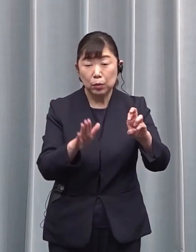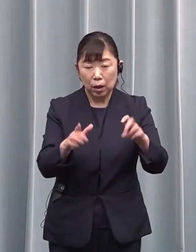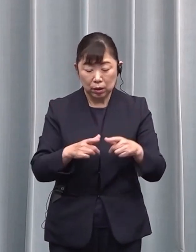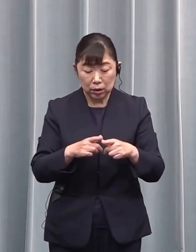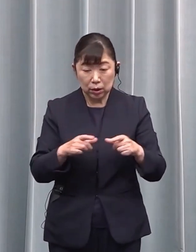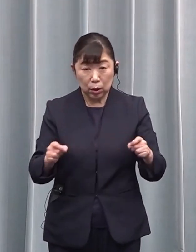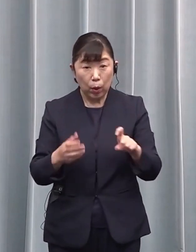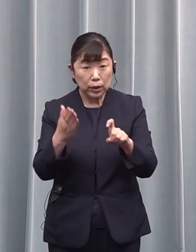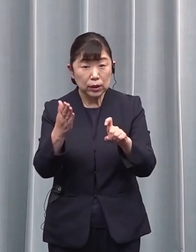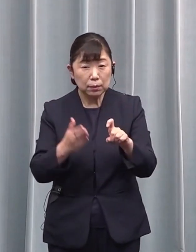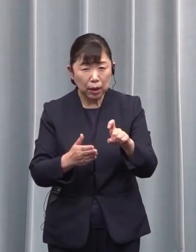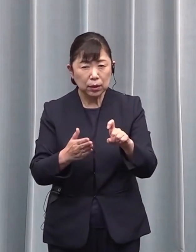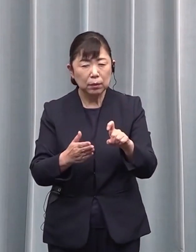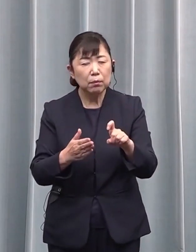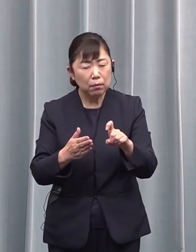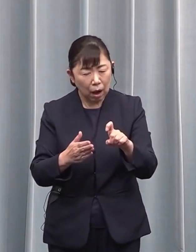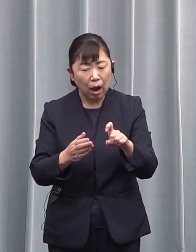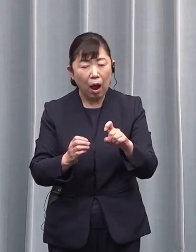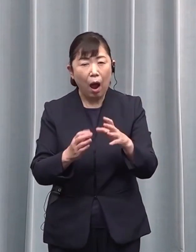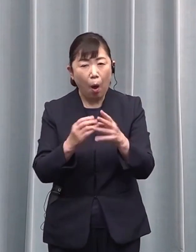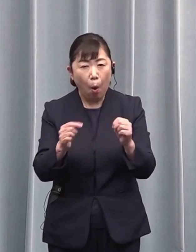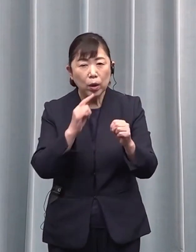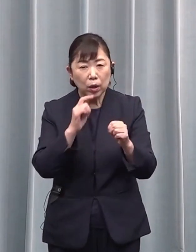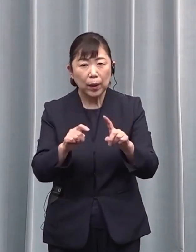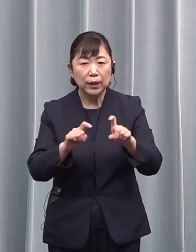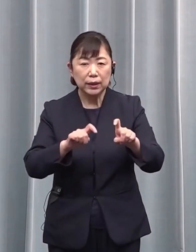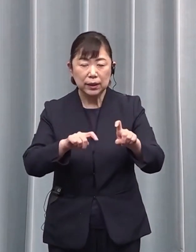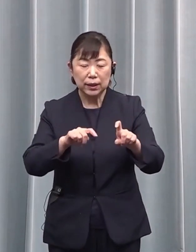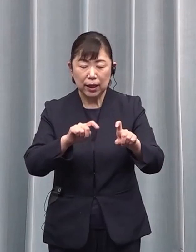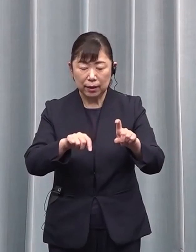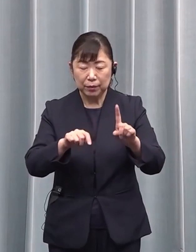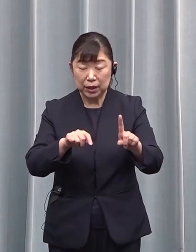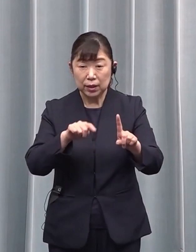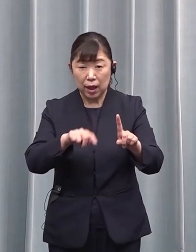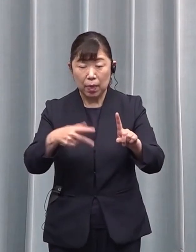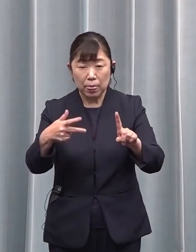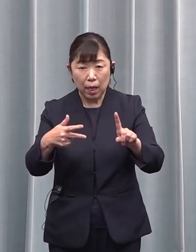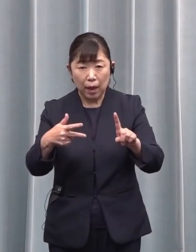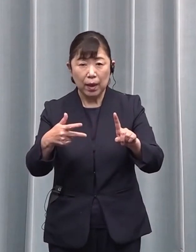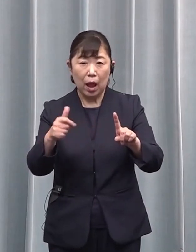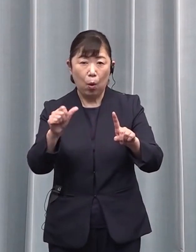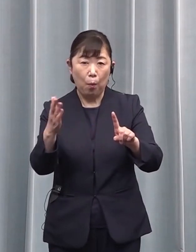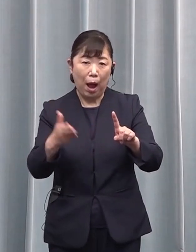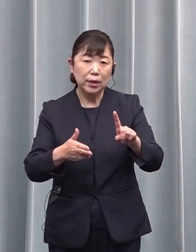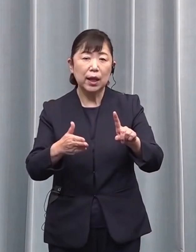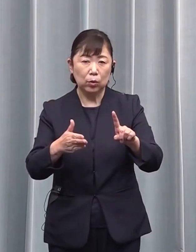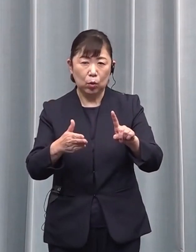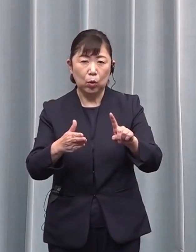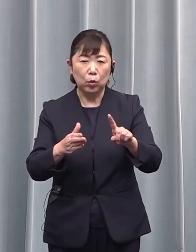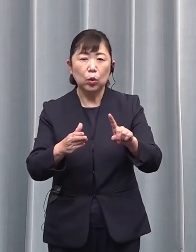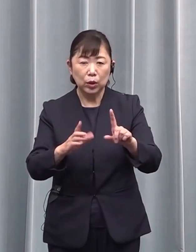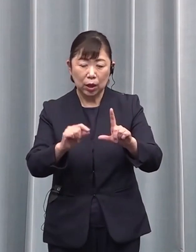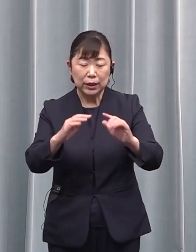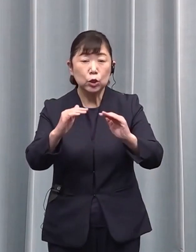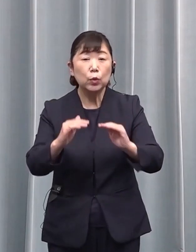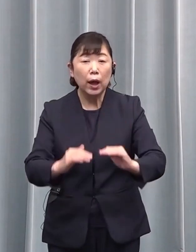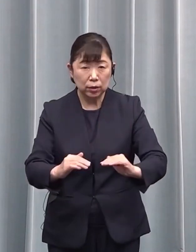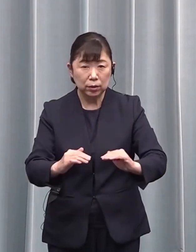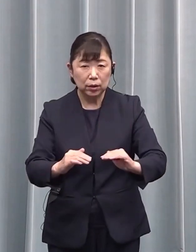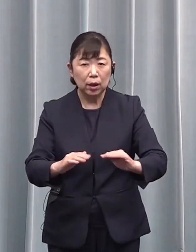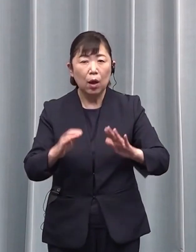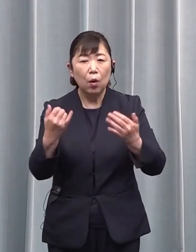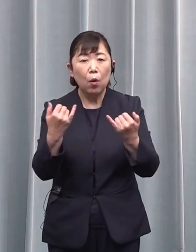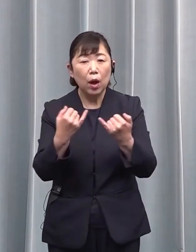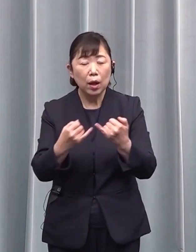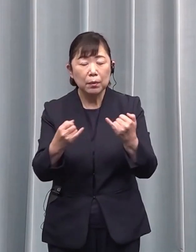1%、 多くても 1.75 という数字しか出ていません。難民認定率はこれほど低い中で今回のような法案を作って